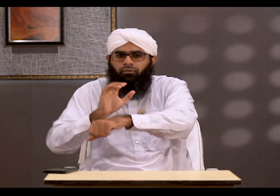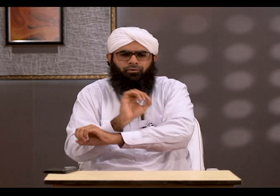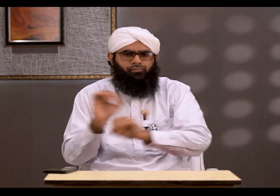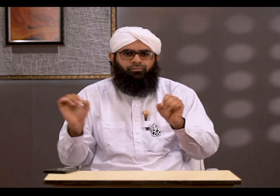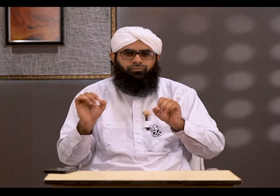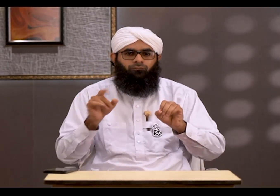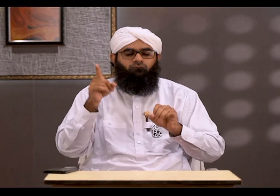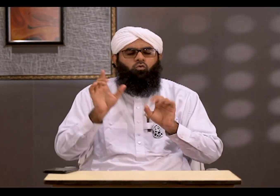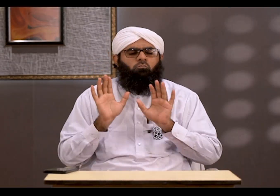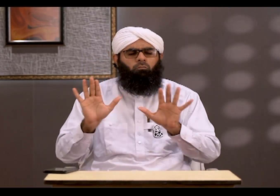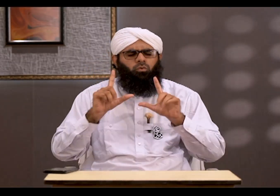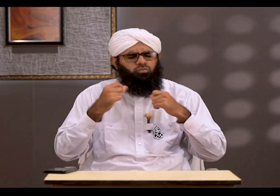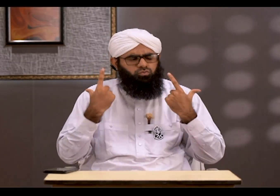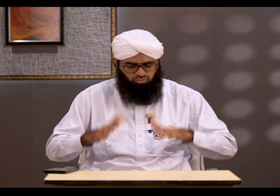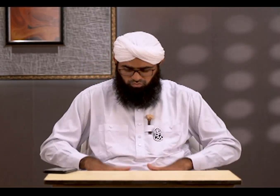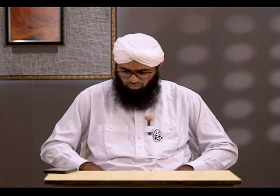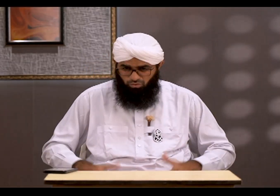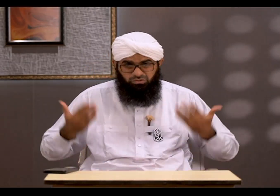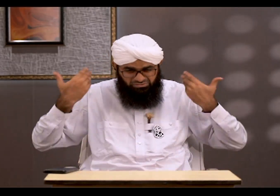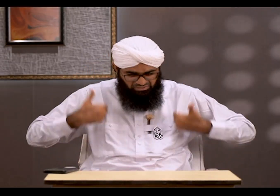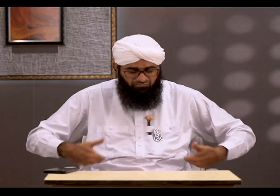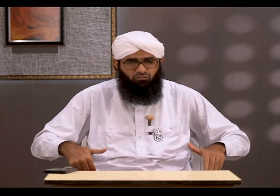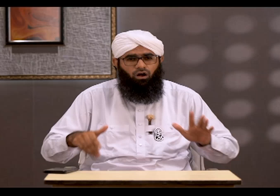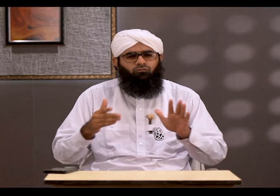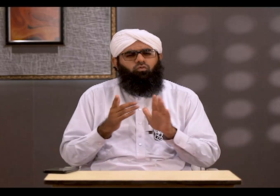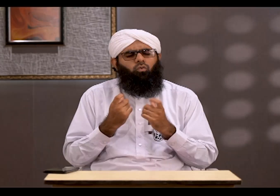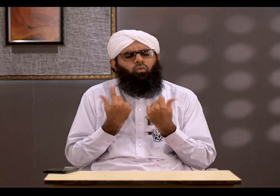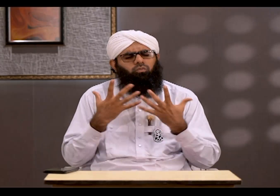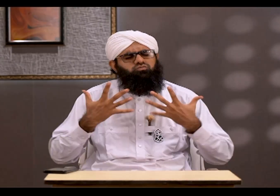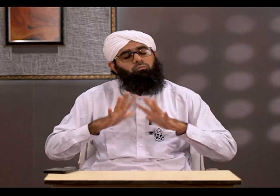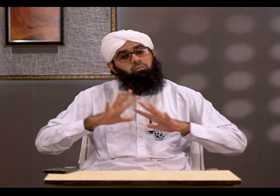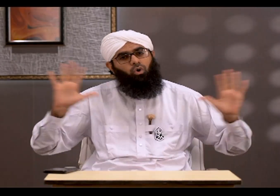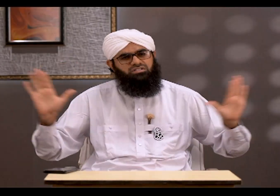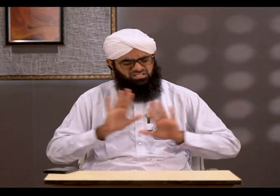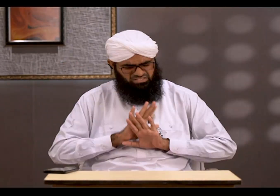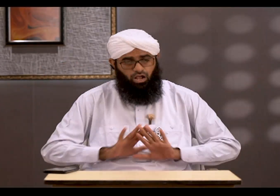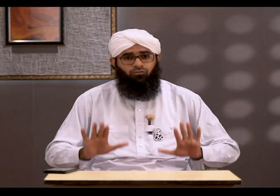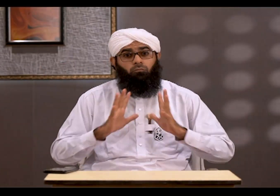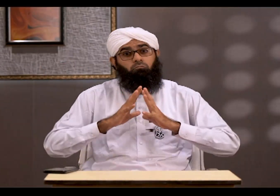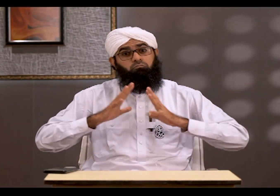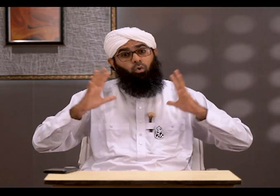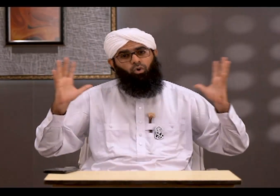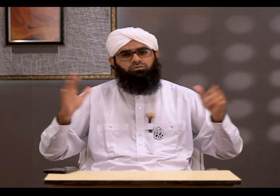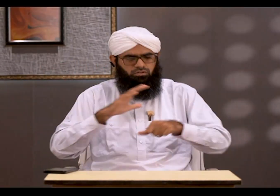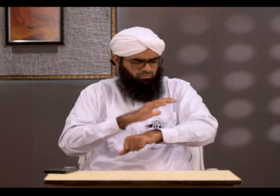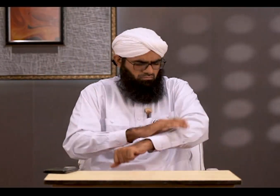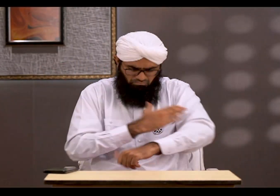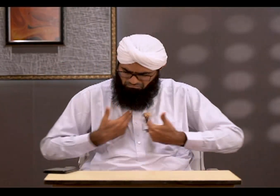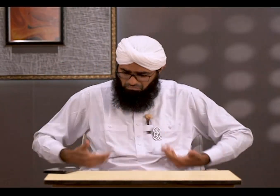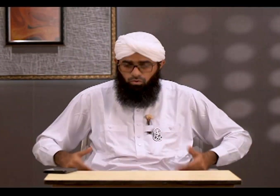کی سفیدی 70 جوڑوں یعنی کپڑوں کے نیچے سے نظر آئے گی، یہاں تک کہ پنڈلیوں کا گودا بھی نظر آئے گا۔ جنت کی حوریں